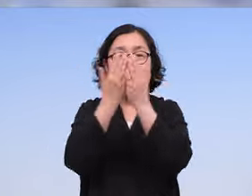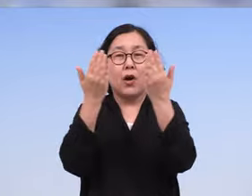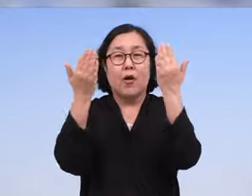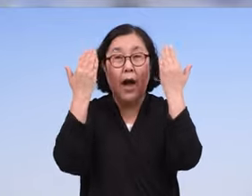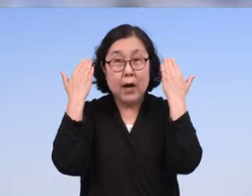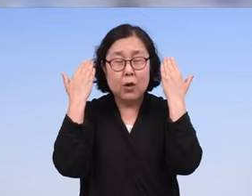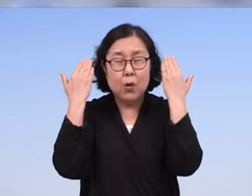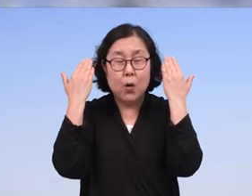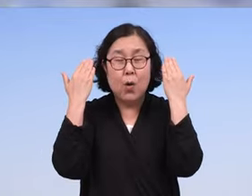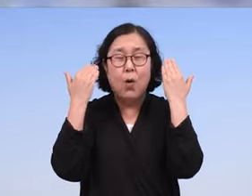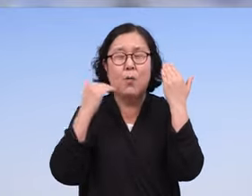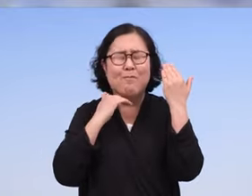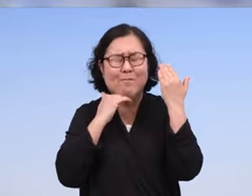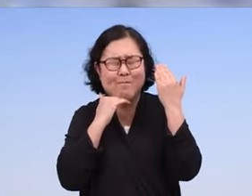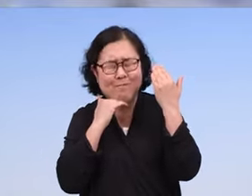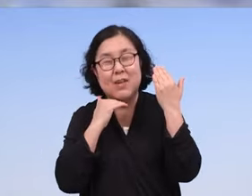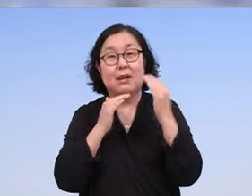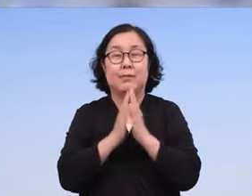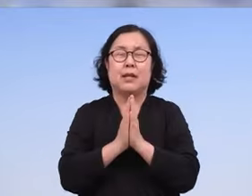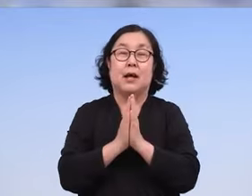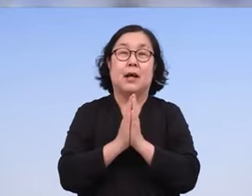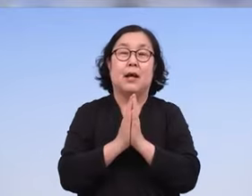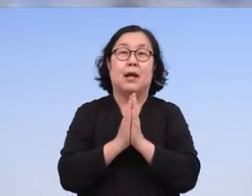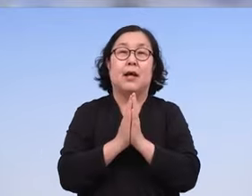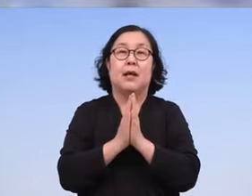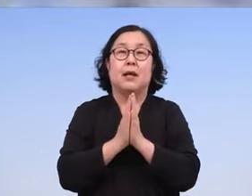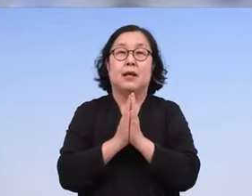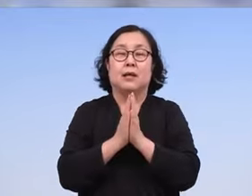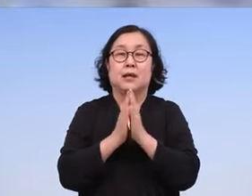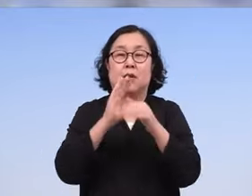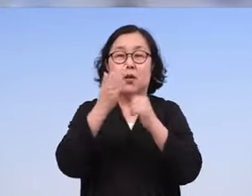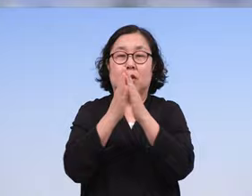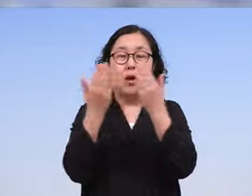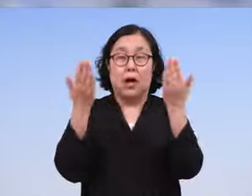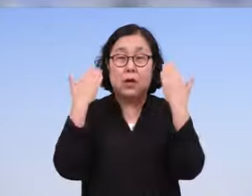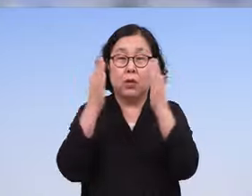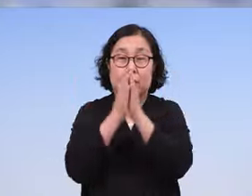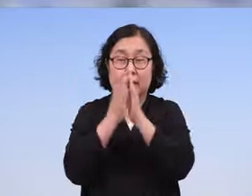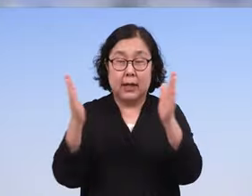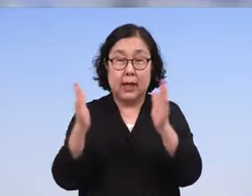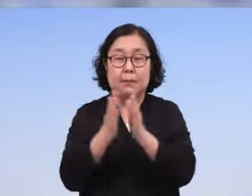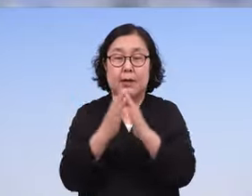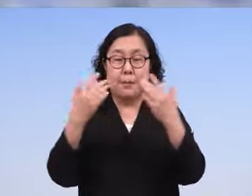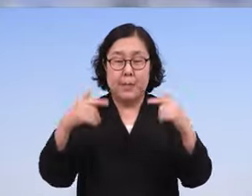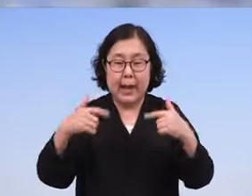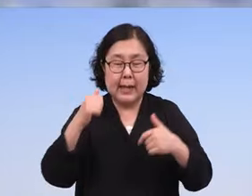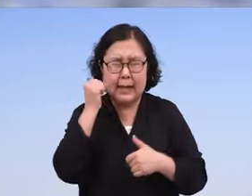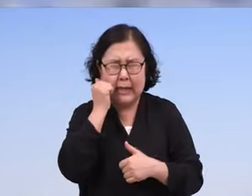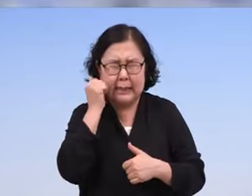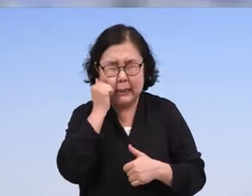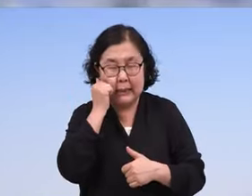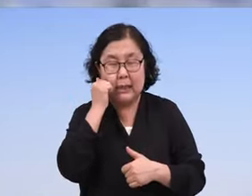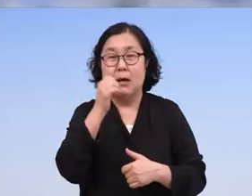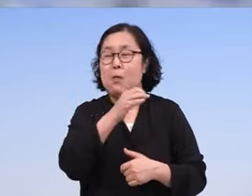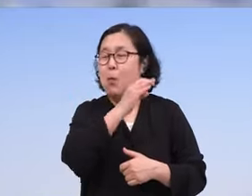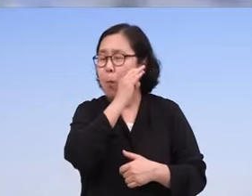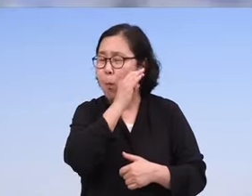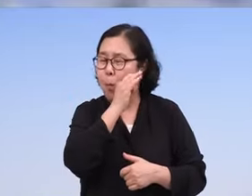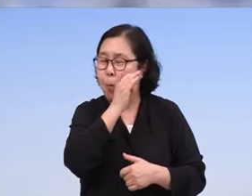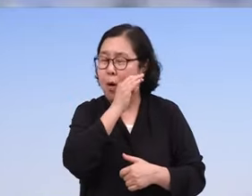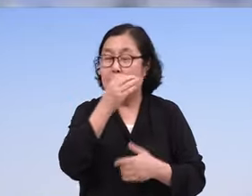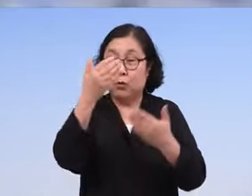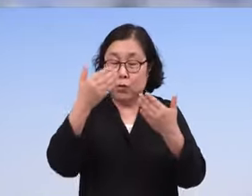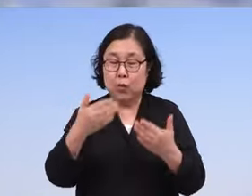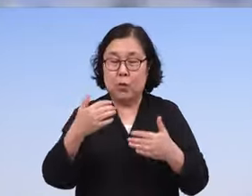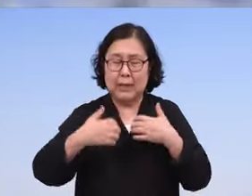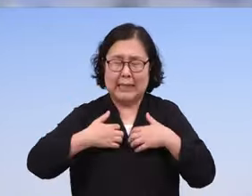아닙니까? 성경을 알고 싶어서 그런 거 아닙니다. 여름 성경학교 하면은 교회에서 매일 간식도 주고 사탕도